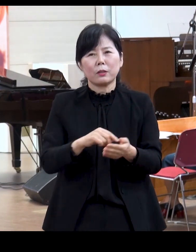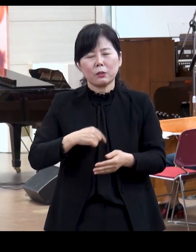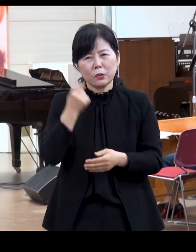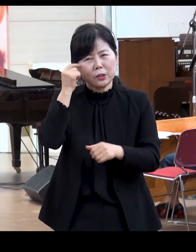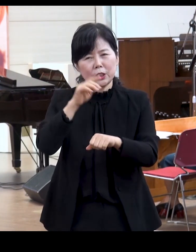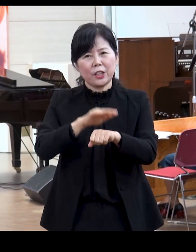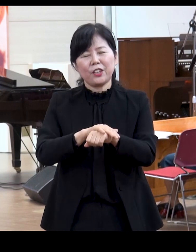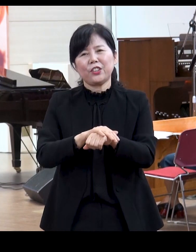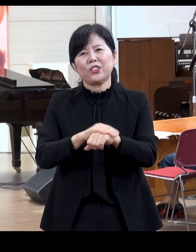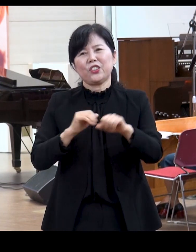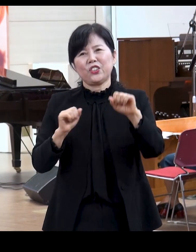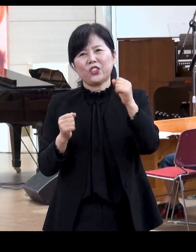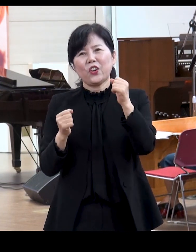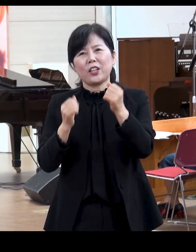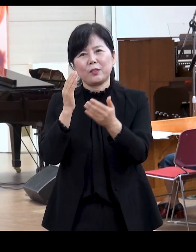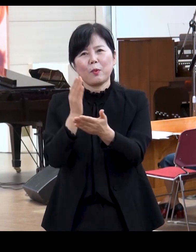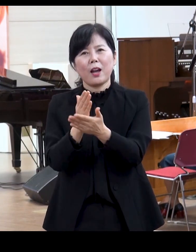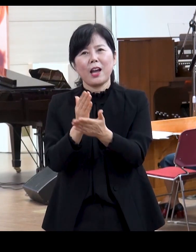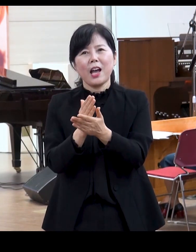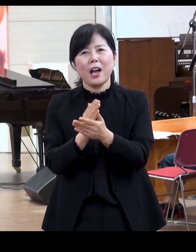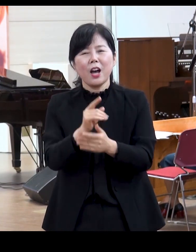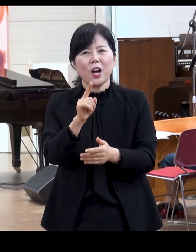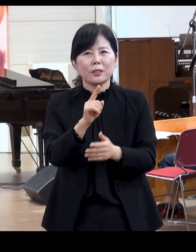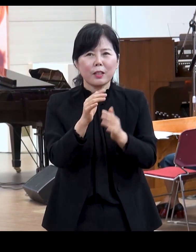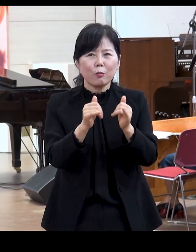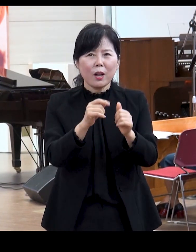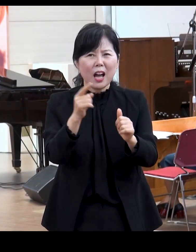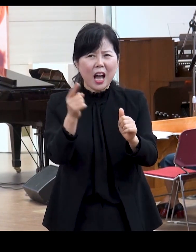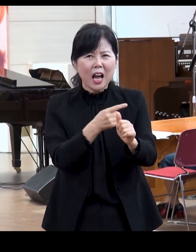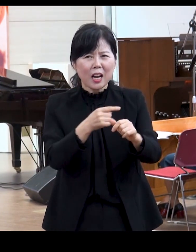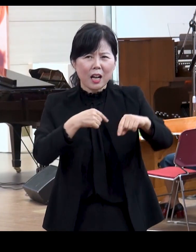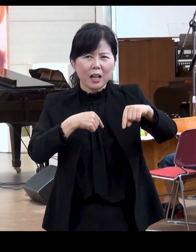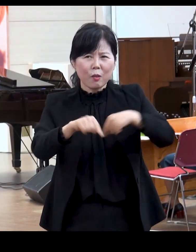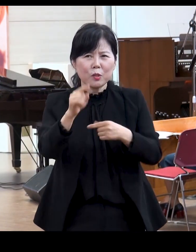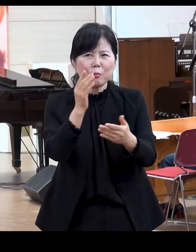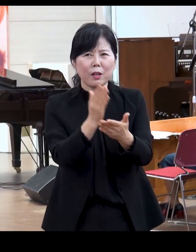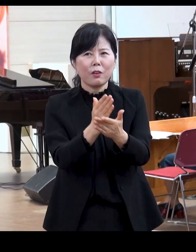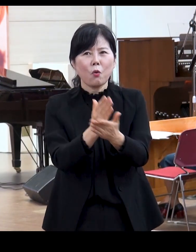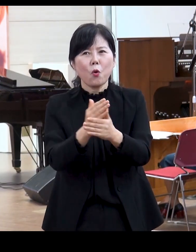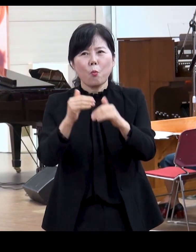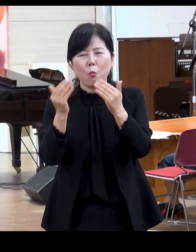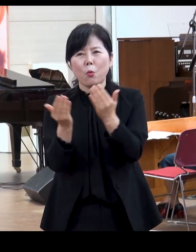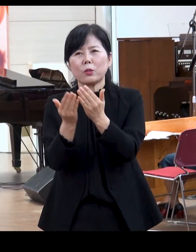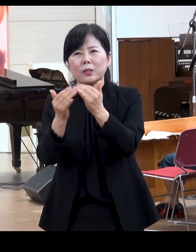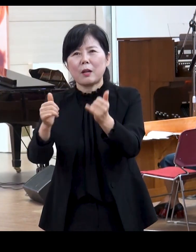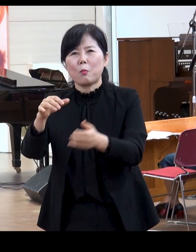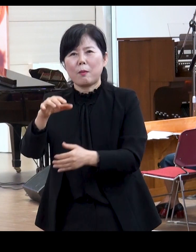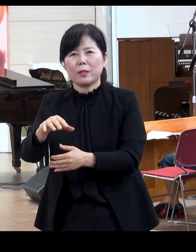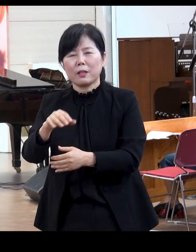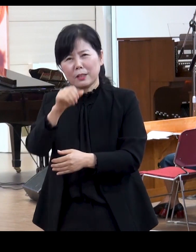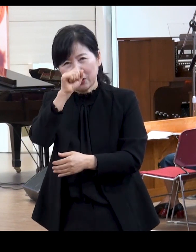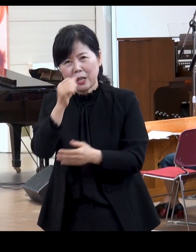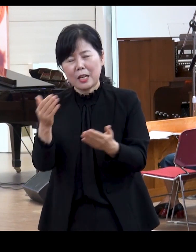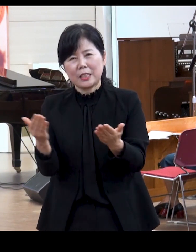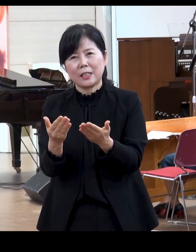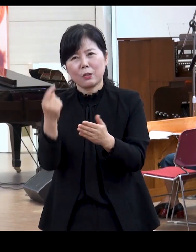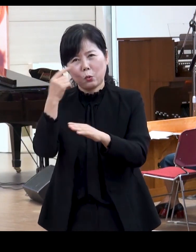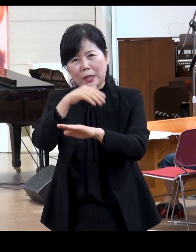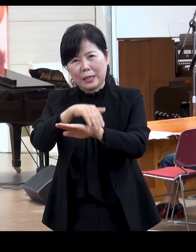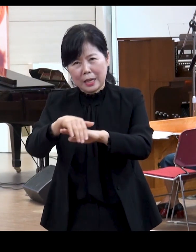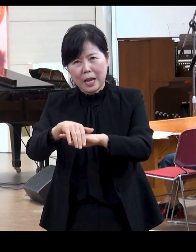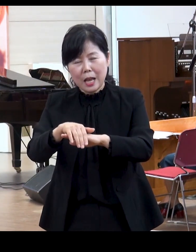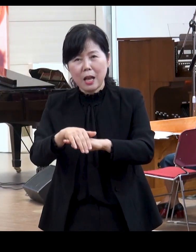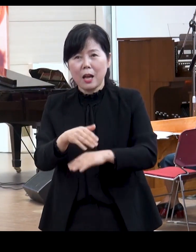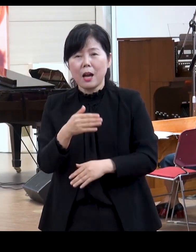있는 채 하지 말라. 아무에게도 악을 악으로 갚지 말고 모든 사람 앞에서 선한 일을 도모하라.